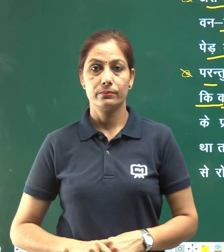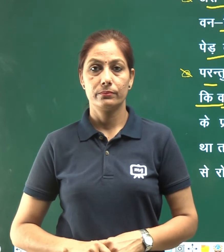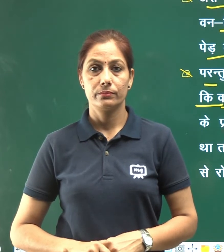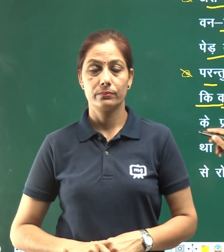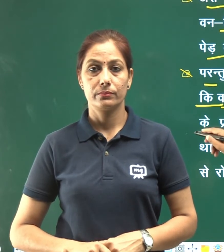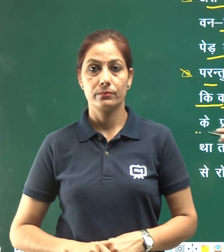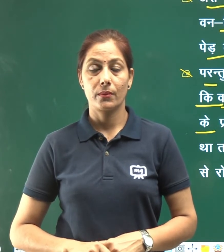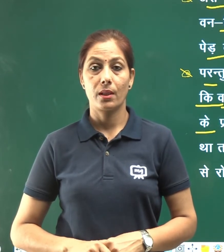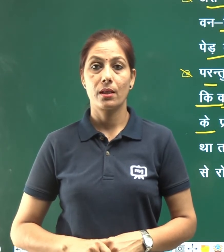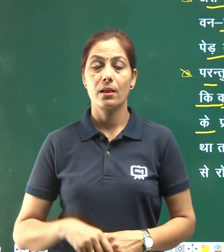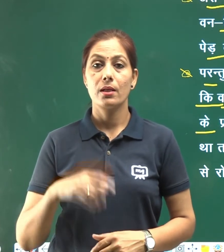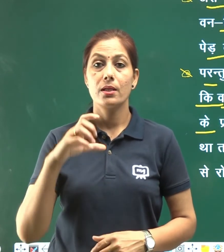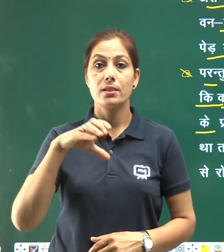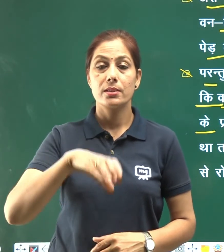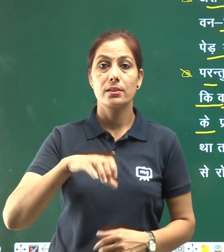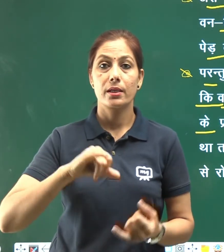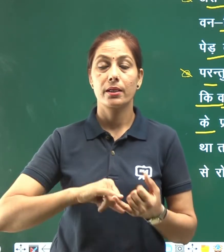पीटोनिया राज्य के